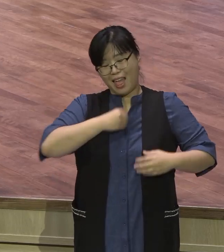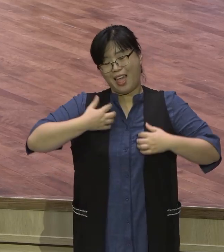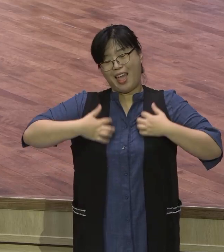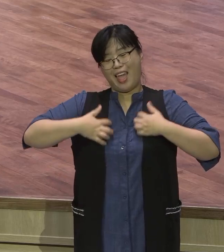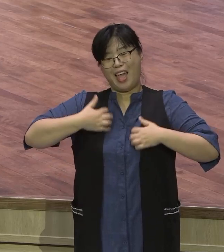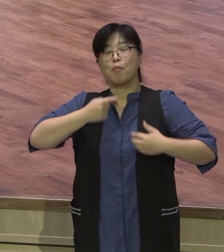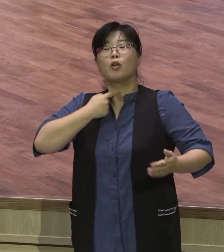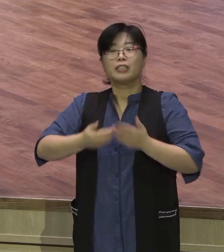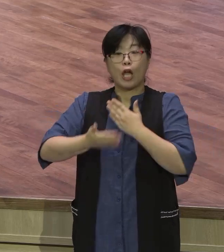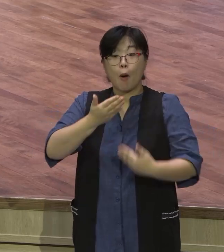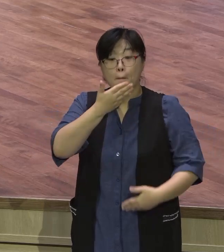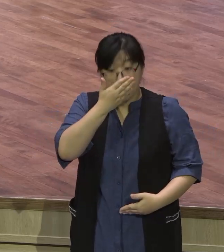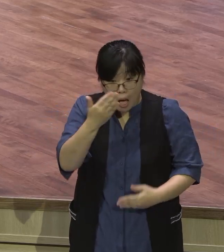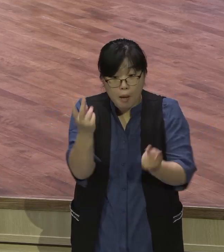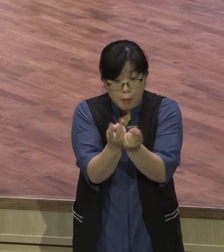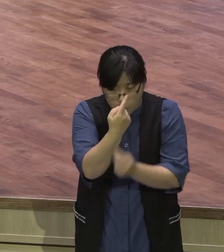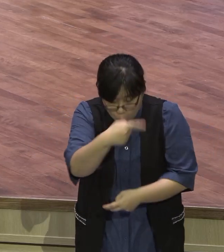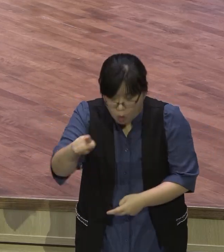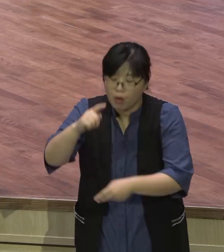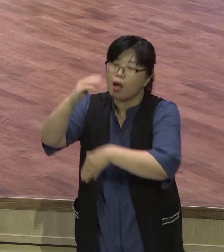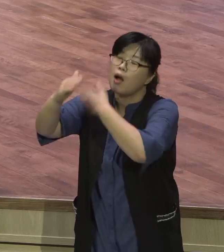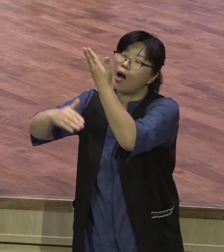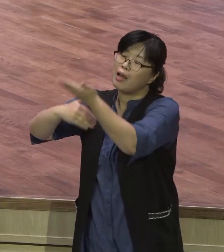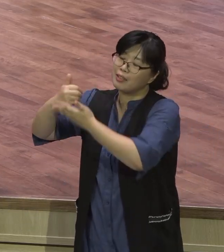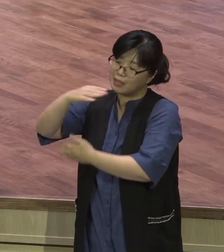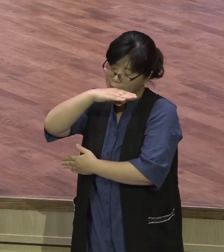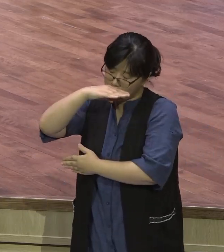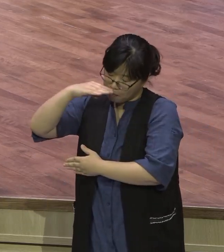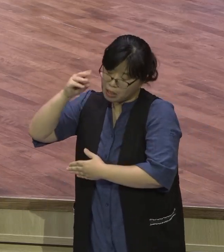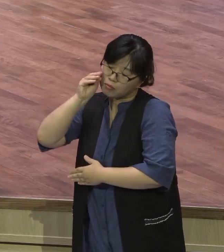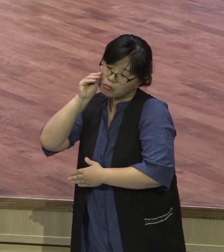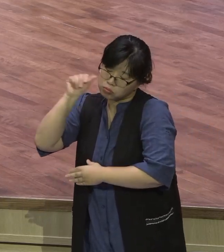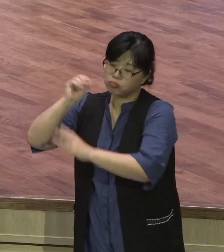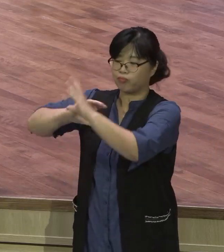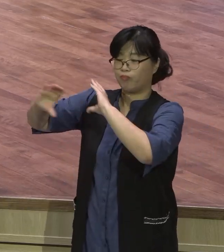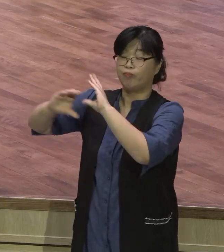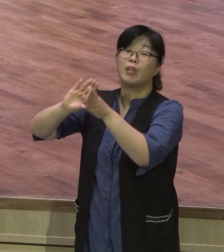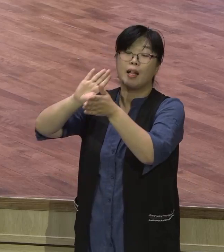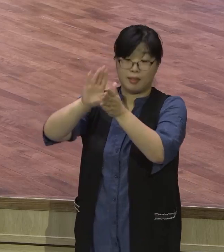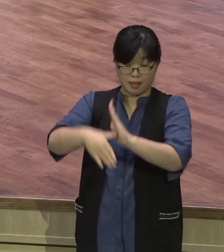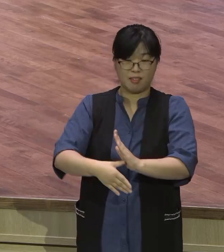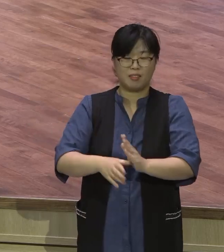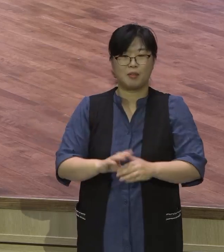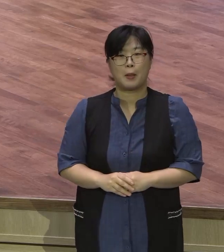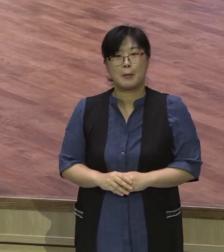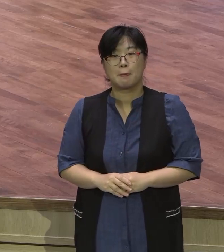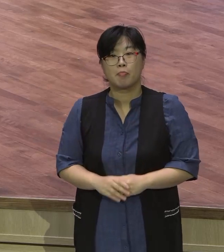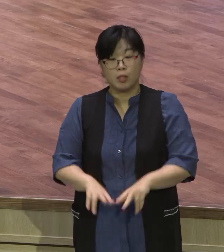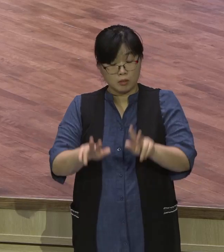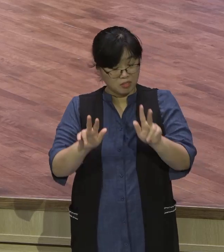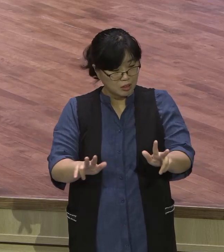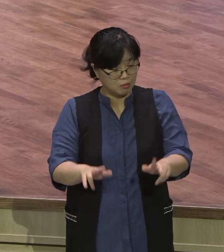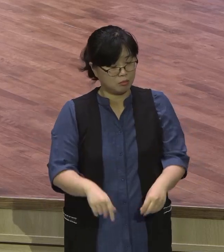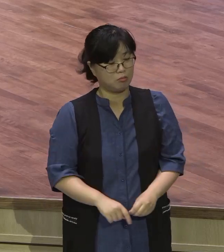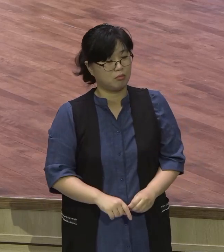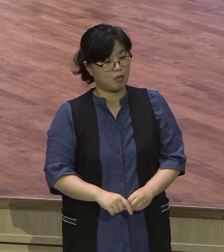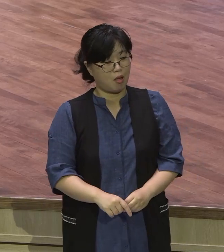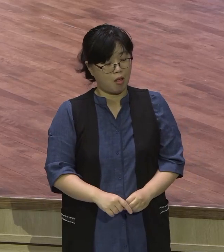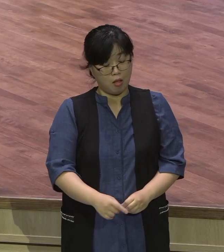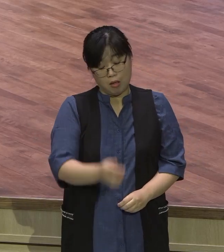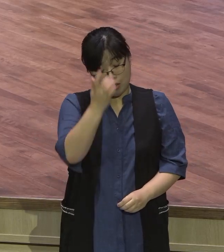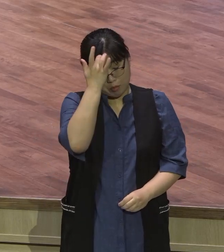되는 것이다. 여러분이요 지금 이게 막 부처 앞에 저라고 이런 것을 보면서